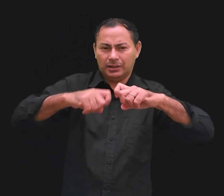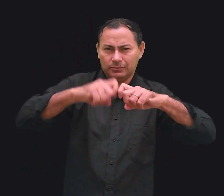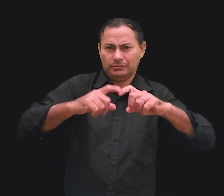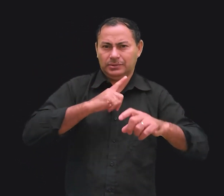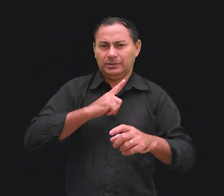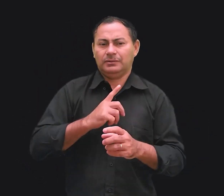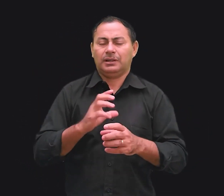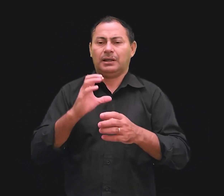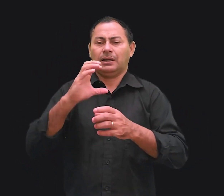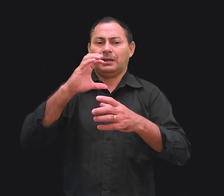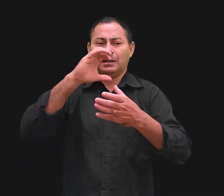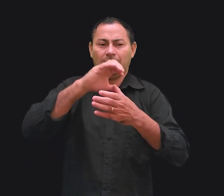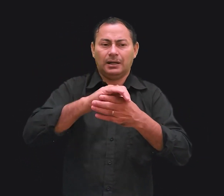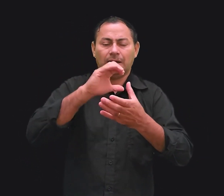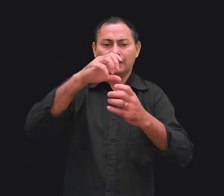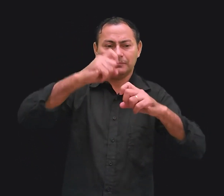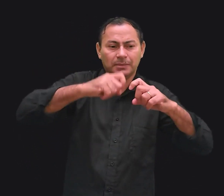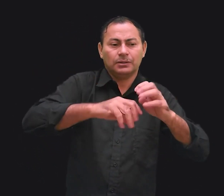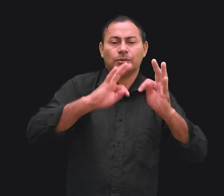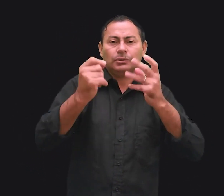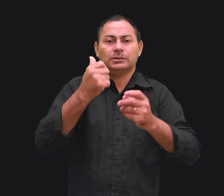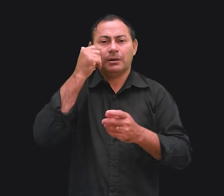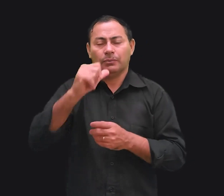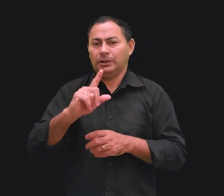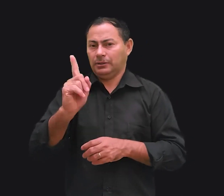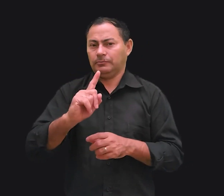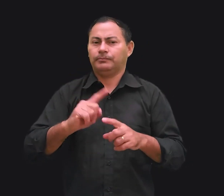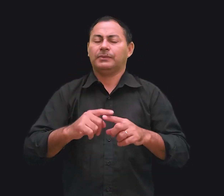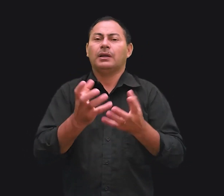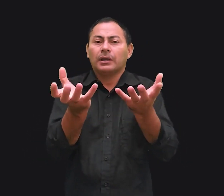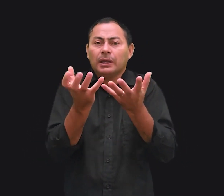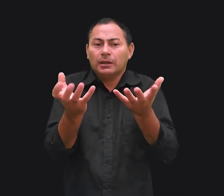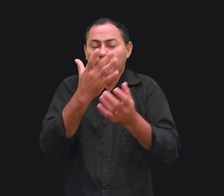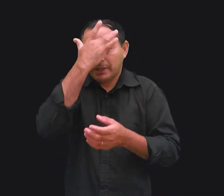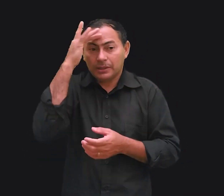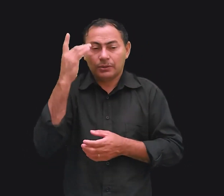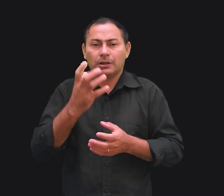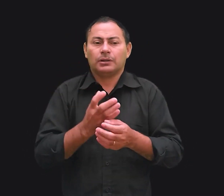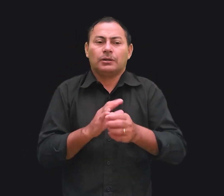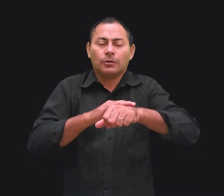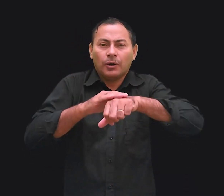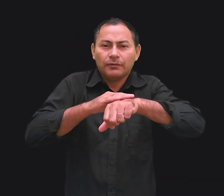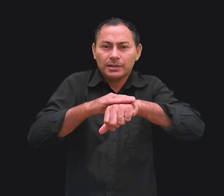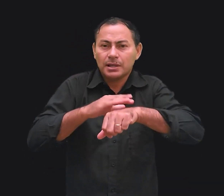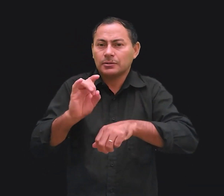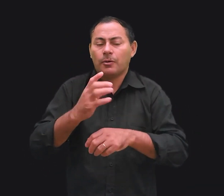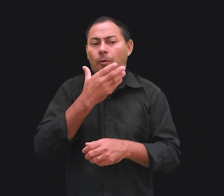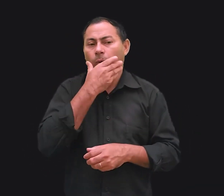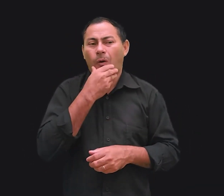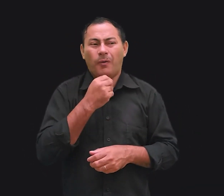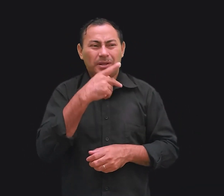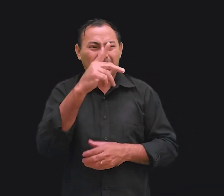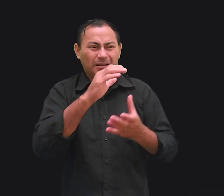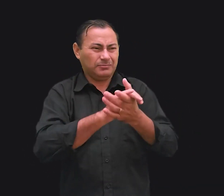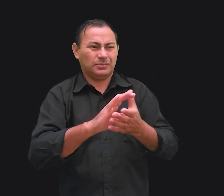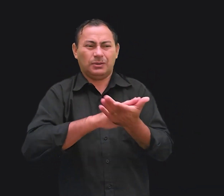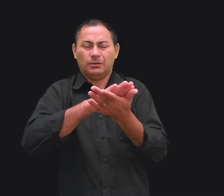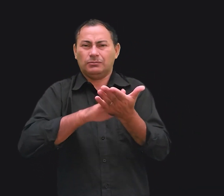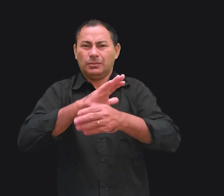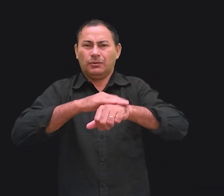de sexo que eu tive casos e dormi com todas essas mulheres. Elas só queriam alguém com quem conversar. Os maridos delas não conversavam